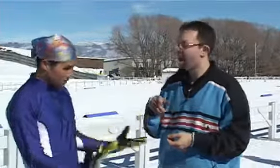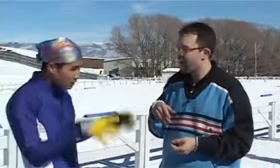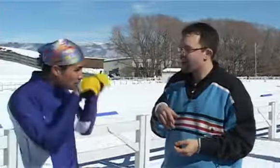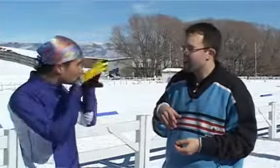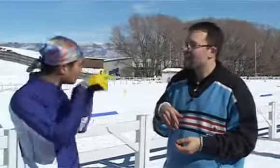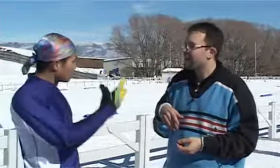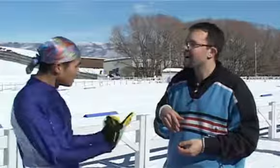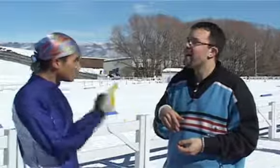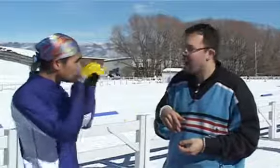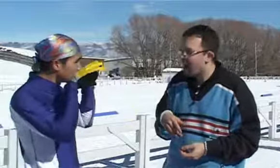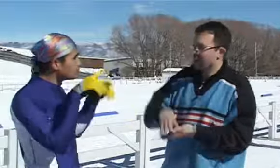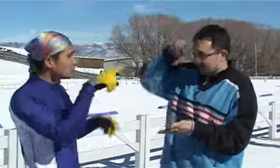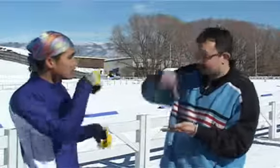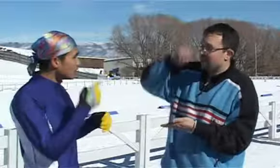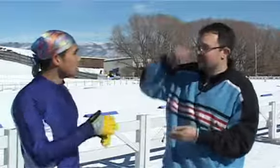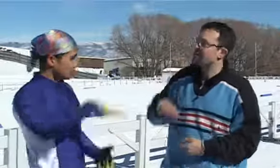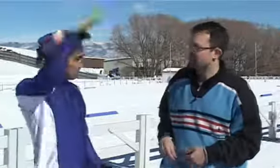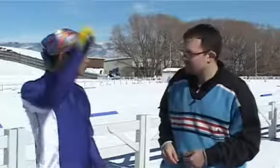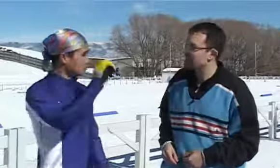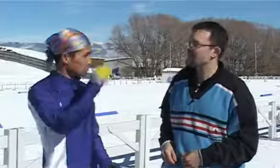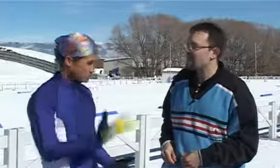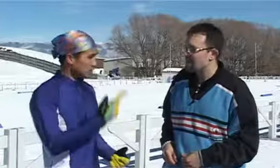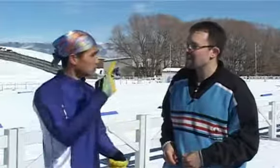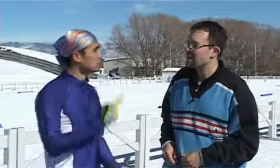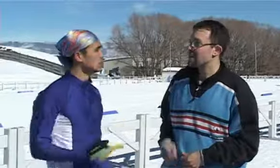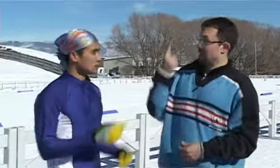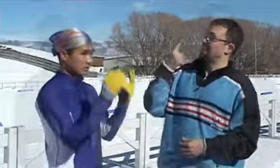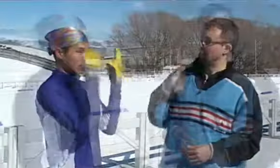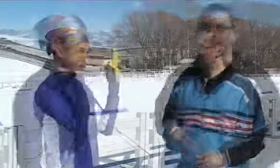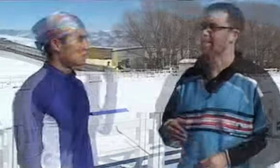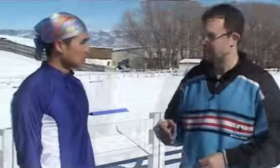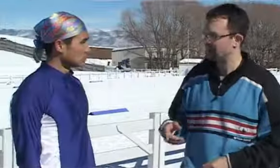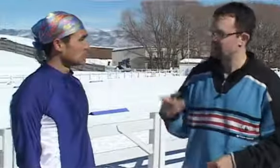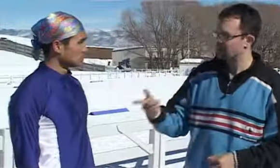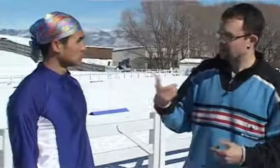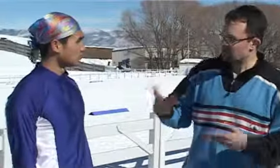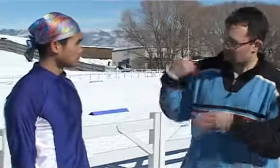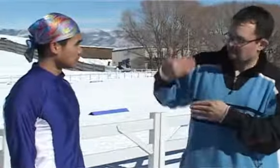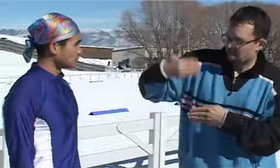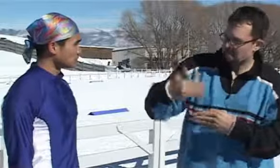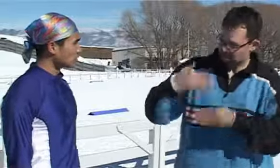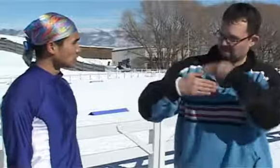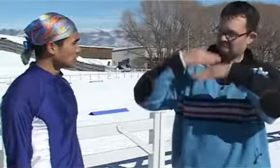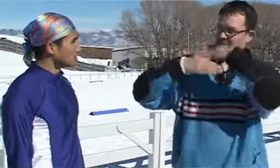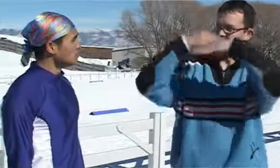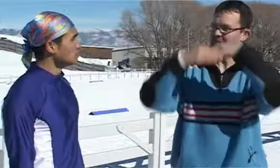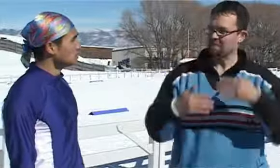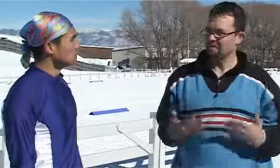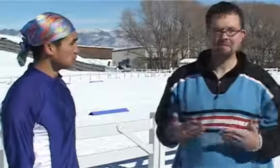Okay, du lernst es hier jetzt also. Es ist das erste Mal für dich, dass du dabei bist. Du wirst also immer besser und bist dich noch am Steigen. Du